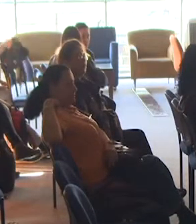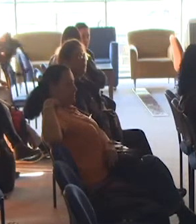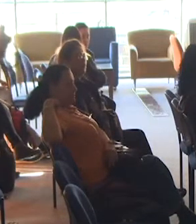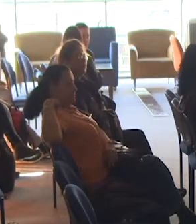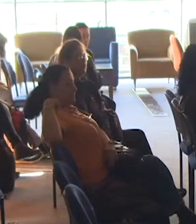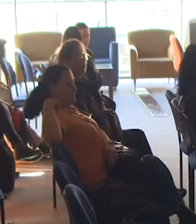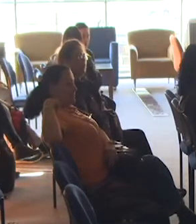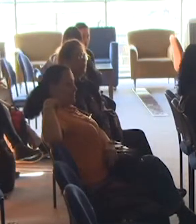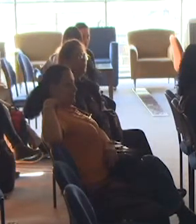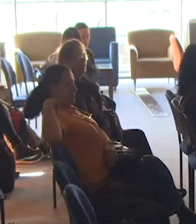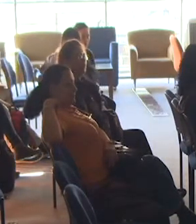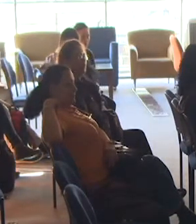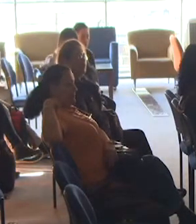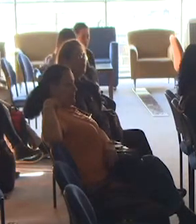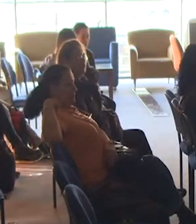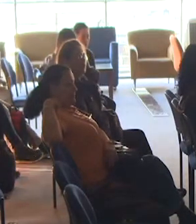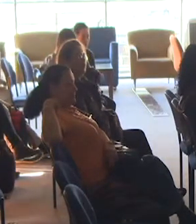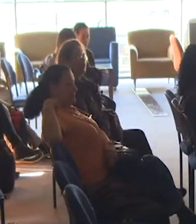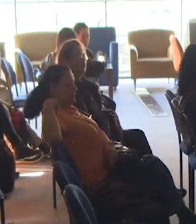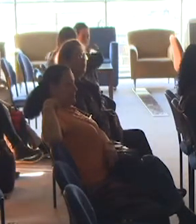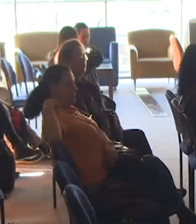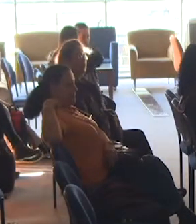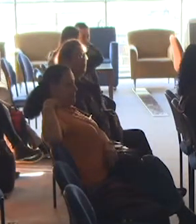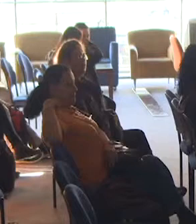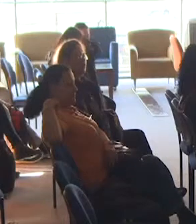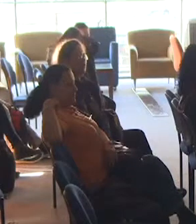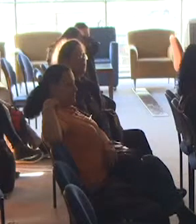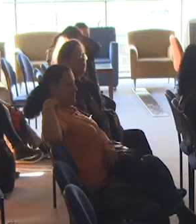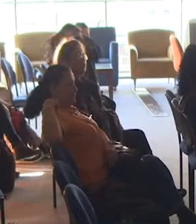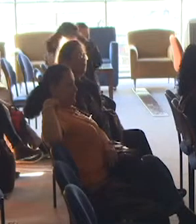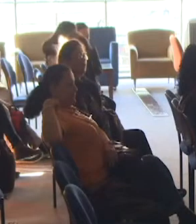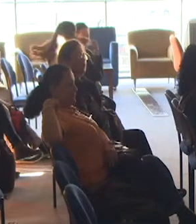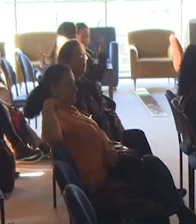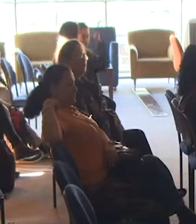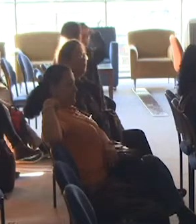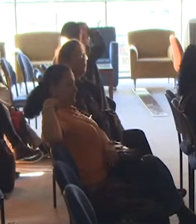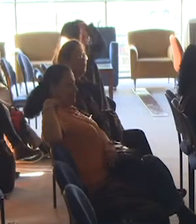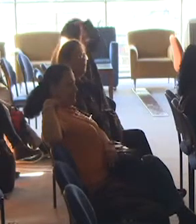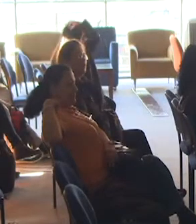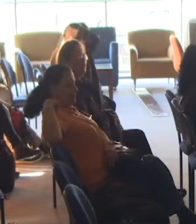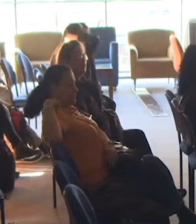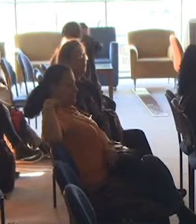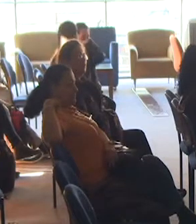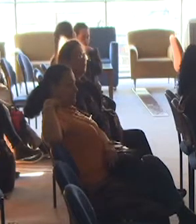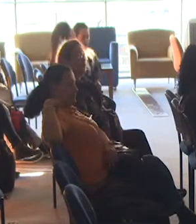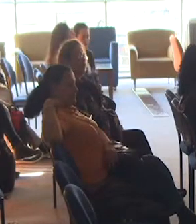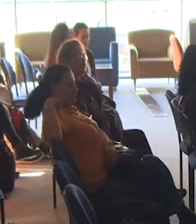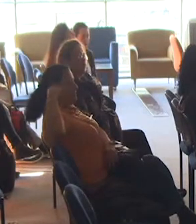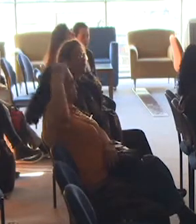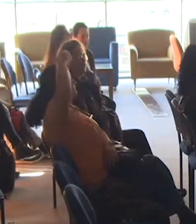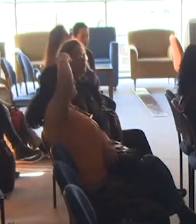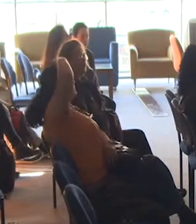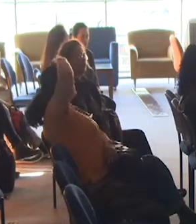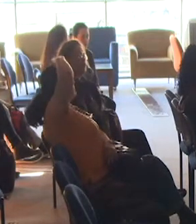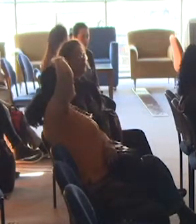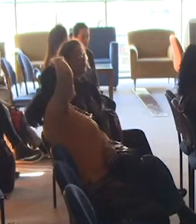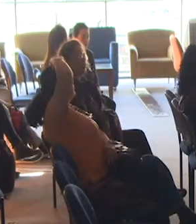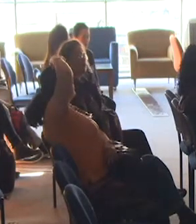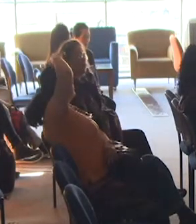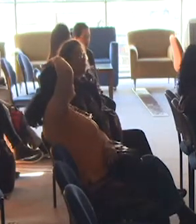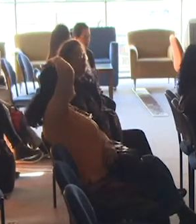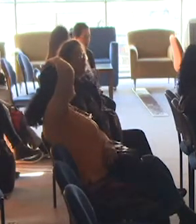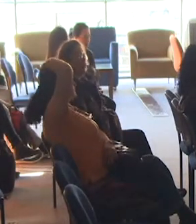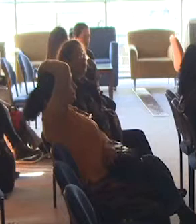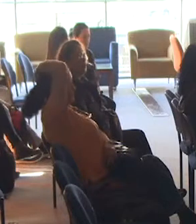qué no se conoce? ¿No? Yo sé que desde, por ejemplo, toda la propuesta de jardines inclusivos que tiene la Secretaría de Integración Social, ¿no?,